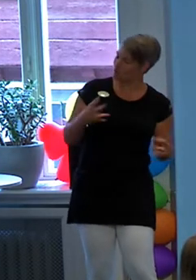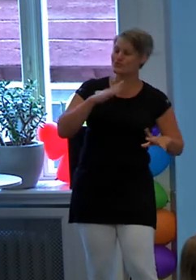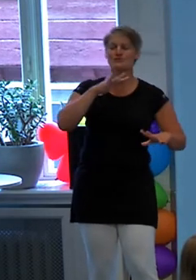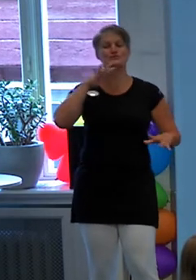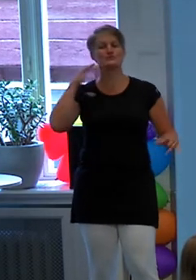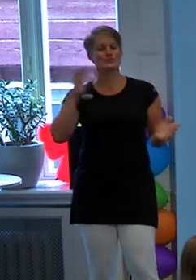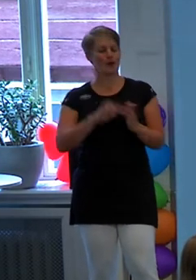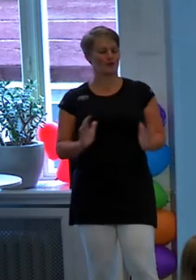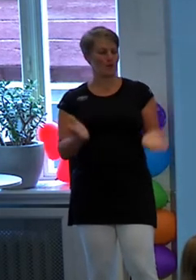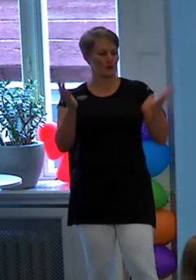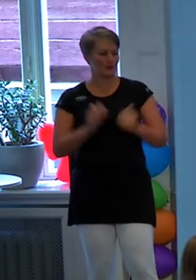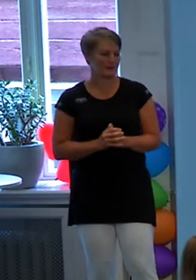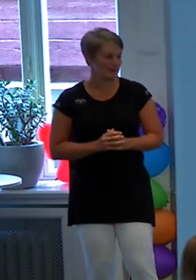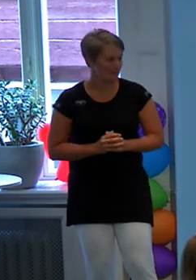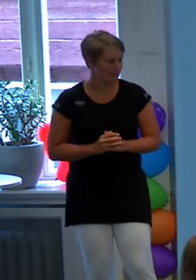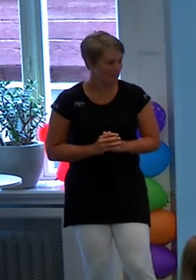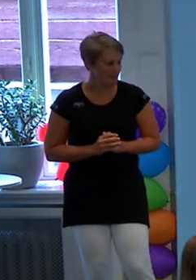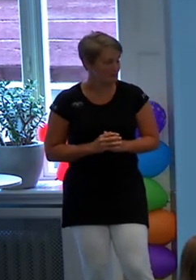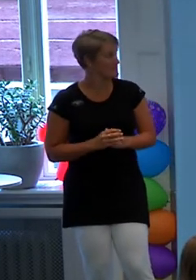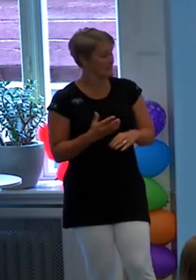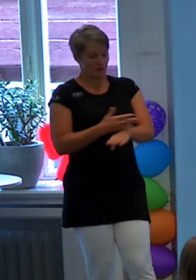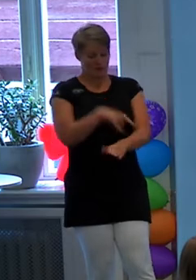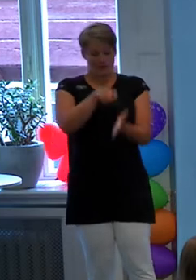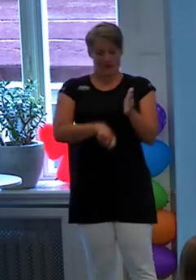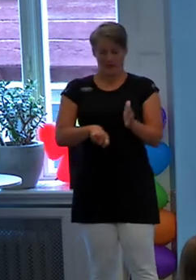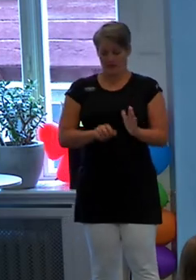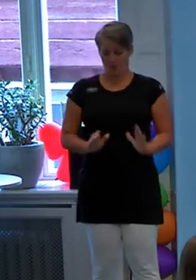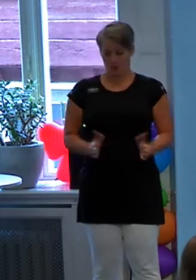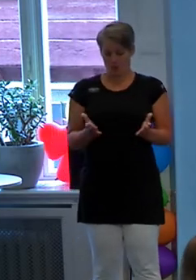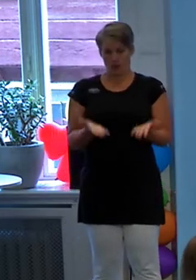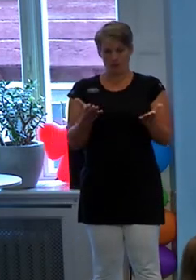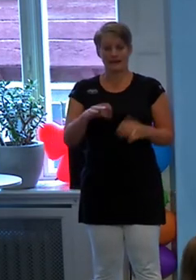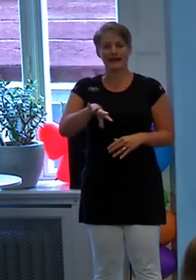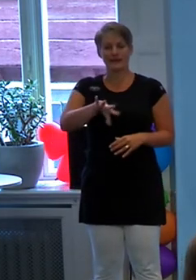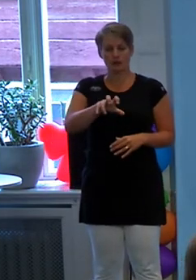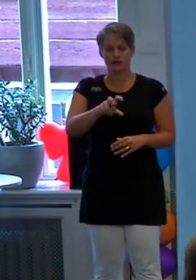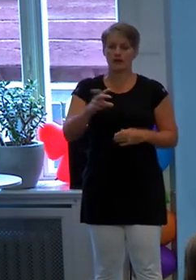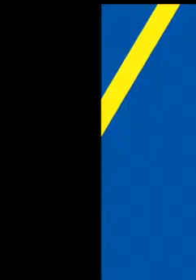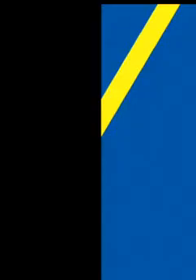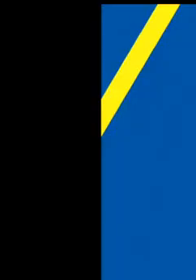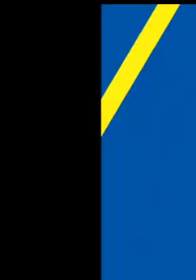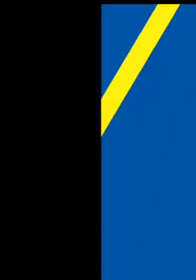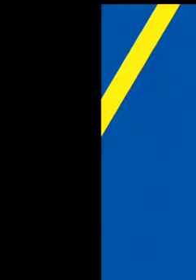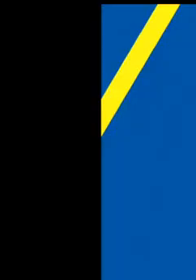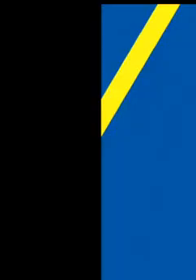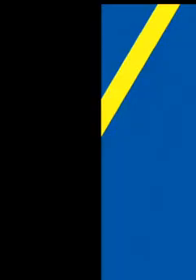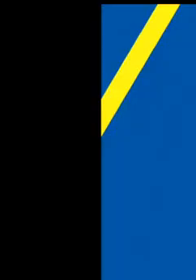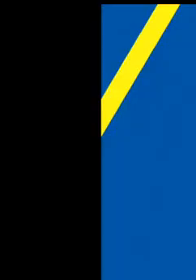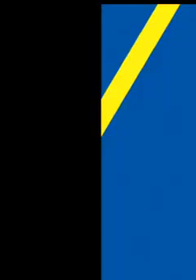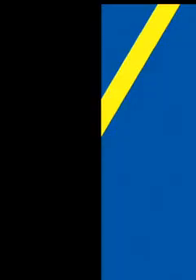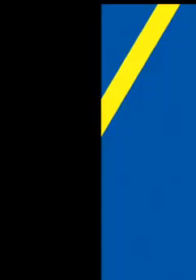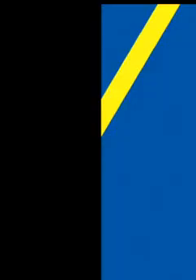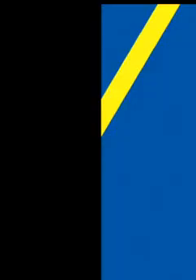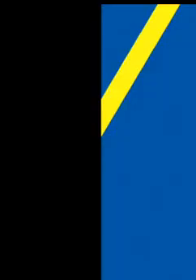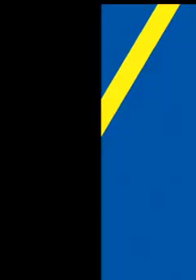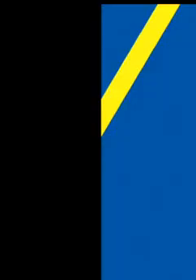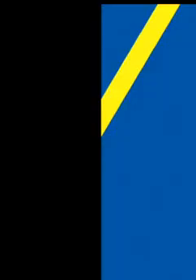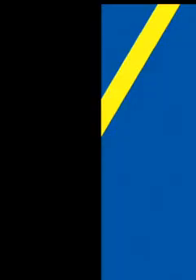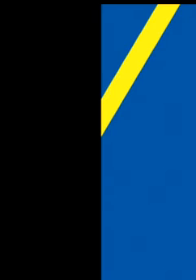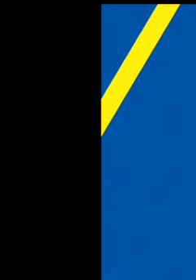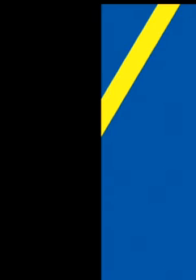njut innan vi går in på dagens ämne som är regionalt eller nationellt behöver Skåne ett eget